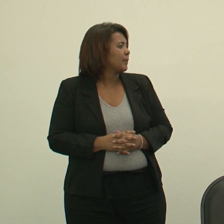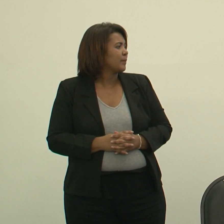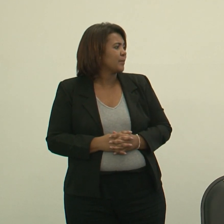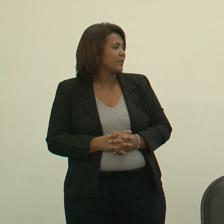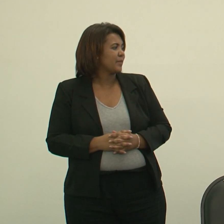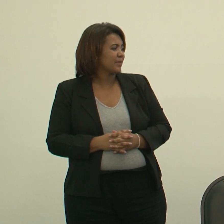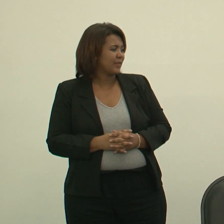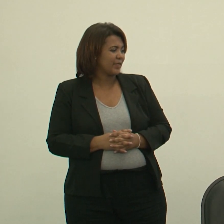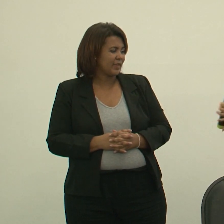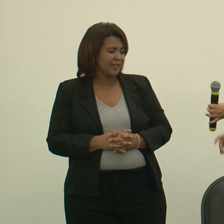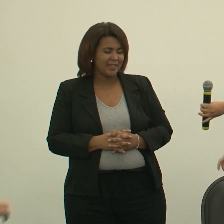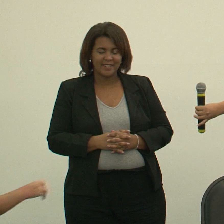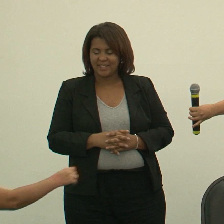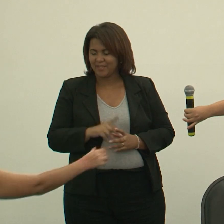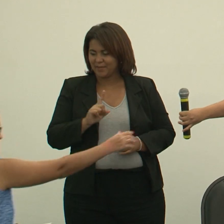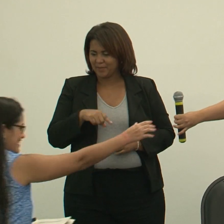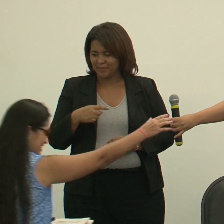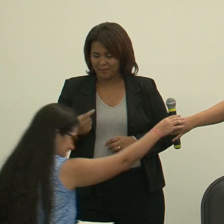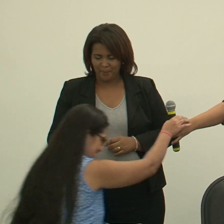Agora é você.